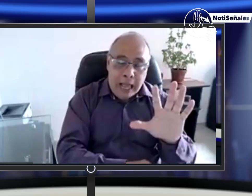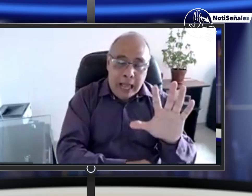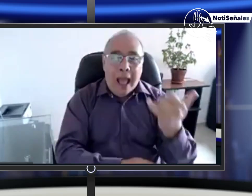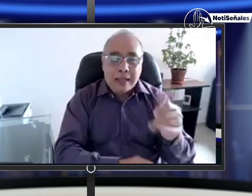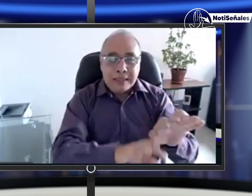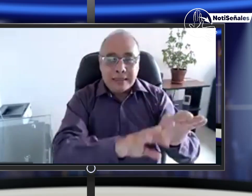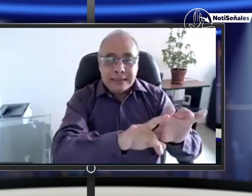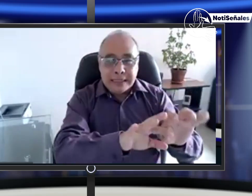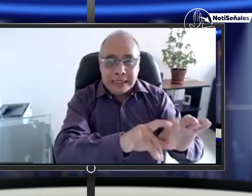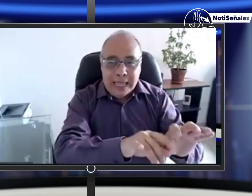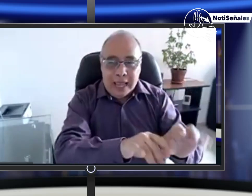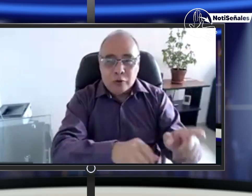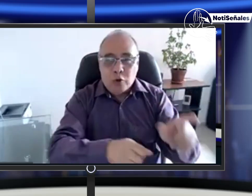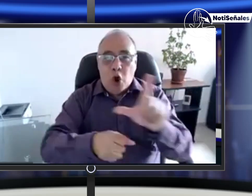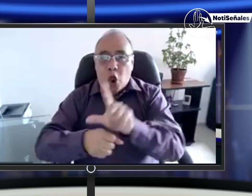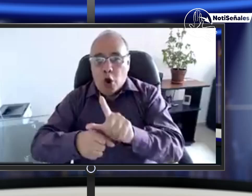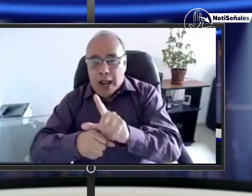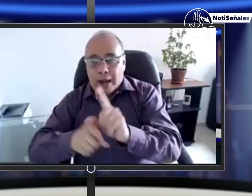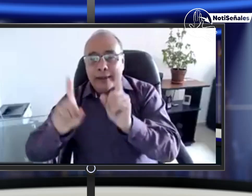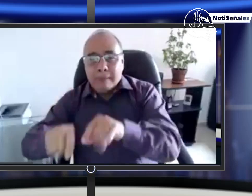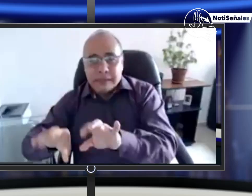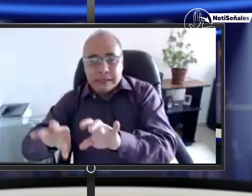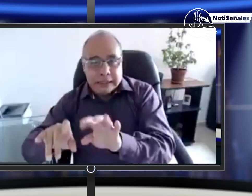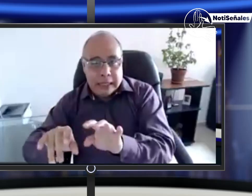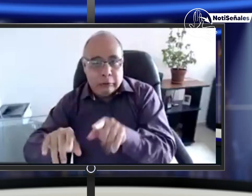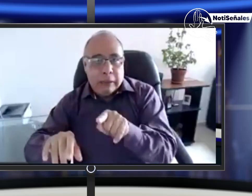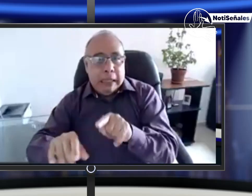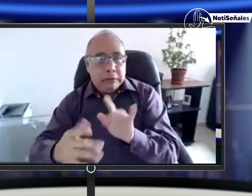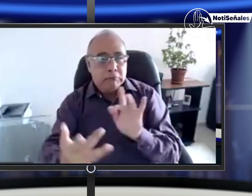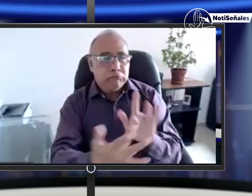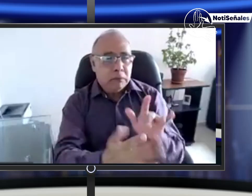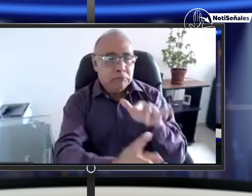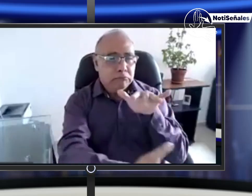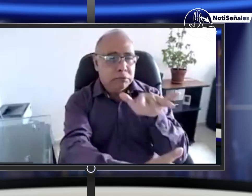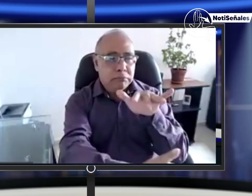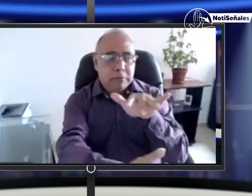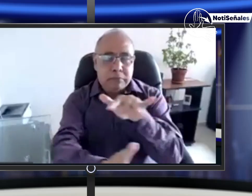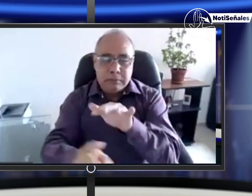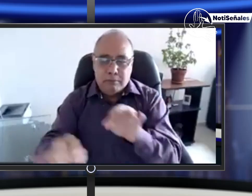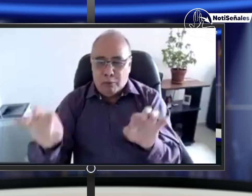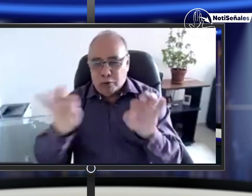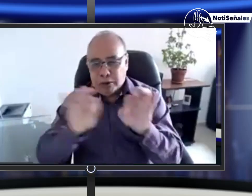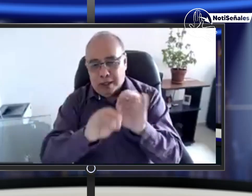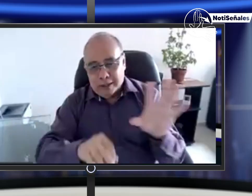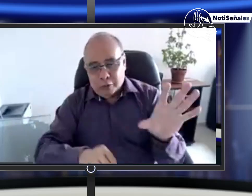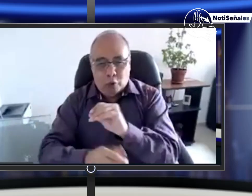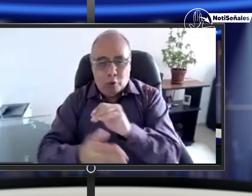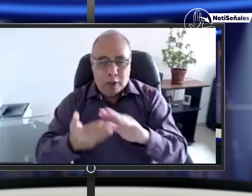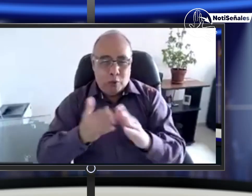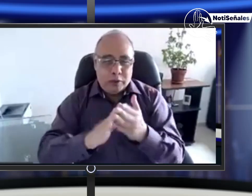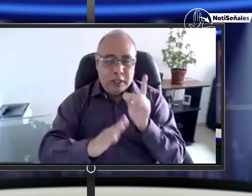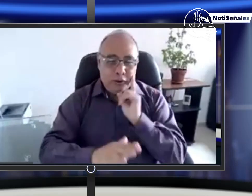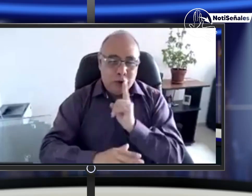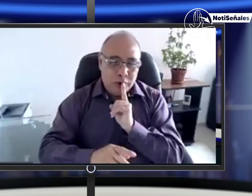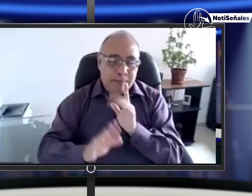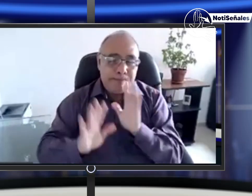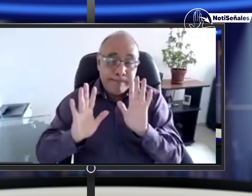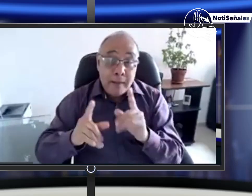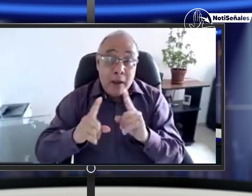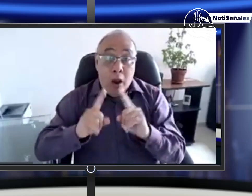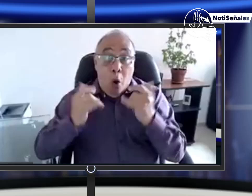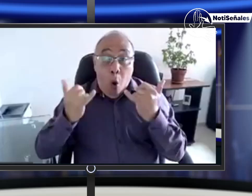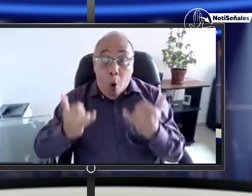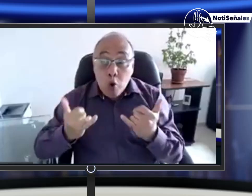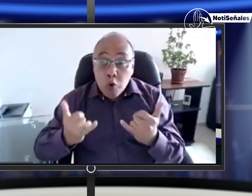Consejo Nacional de Discapacidad. En los comités departamentales hay las diferentes secretarías también con